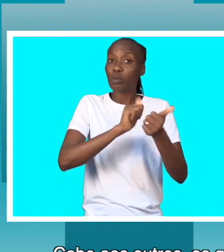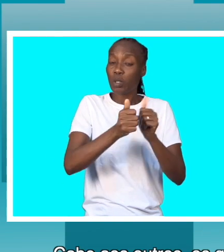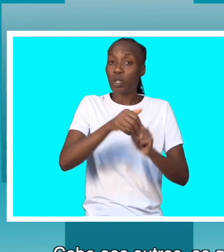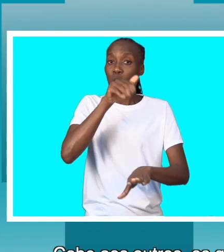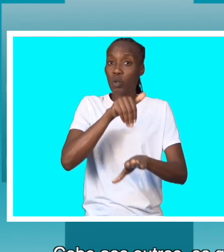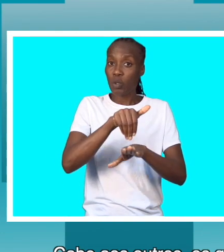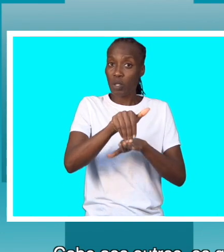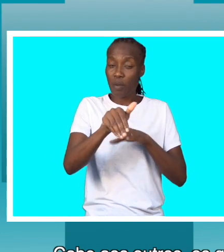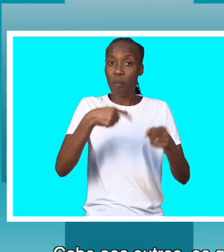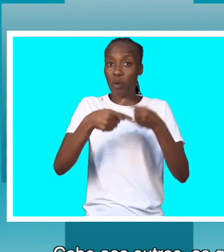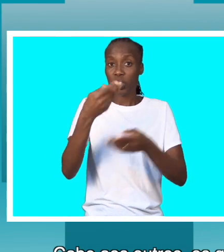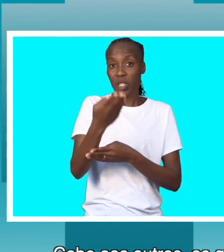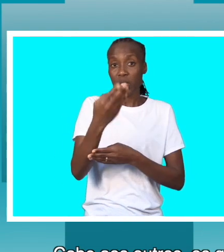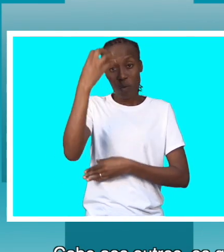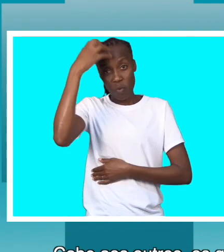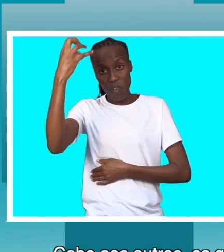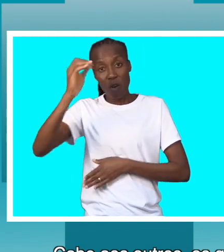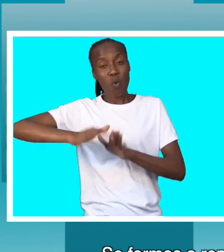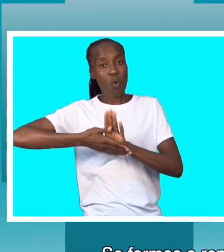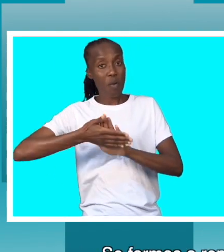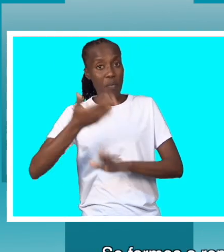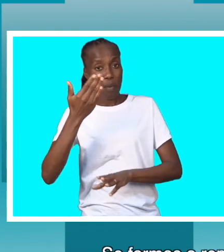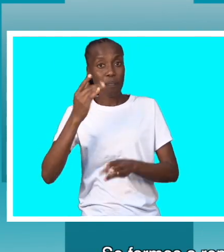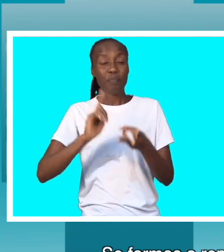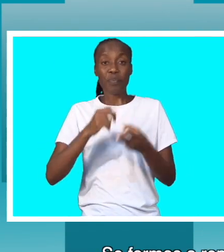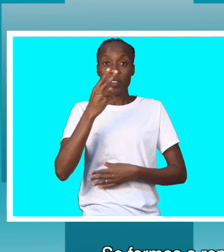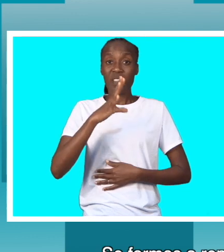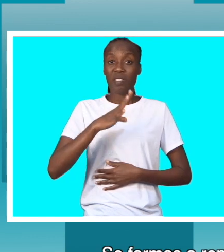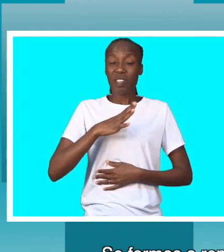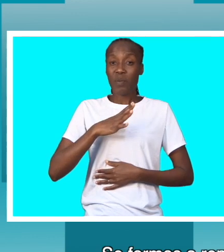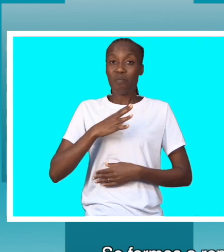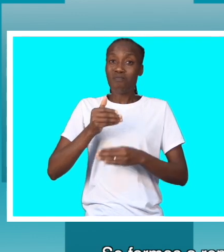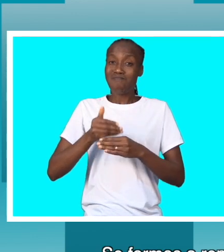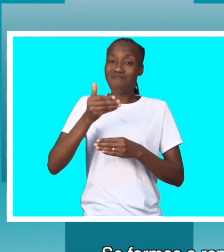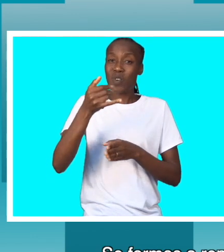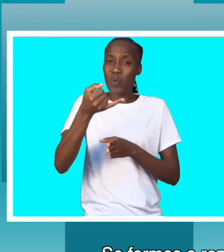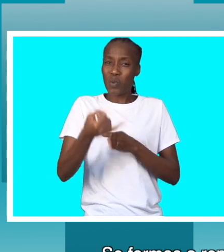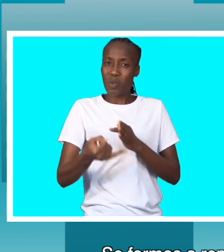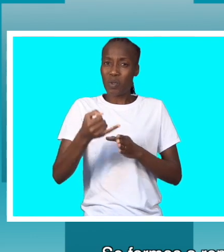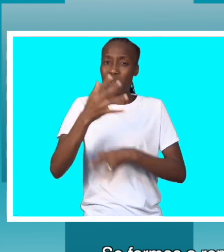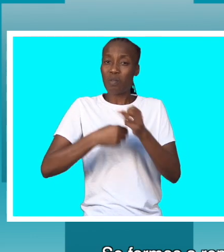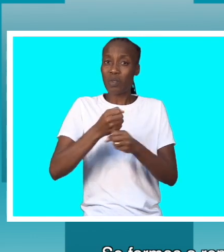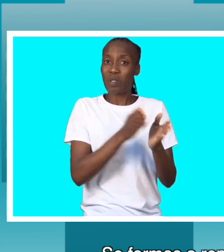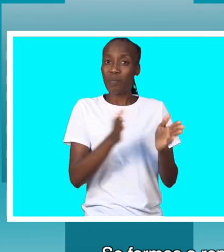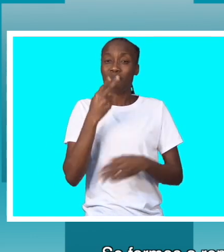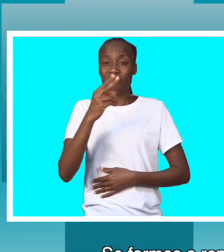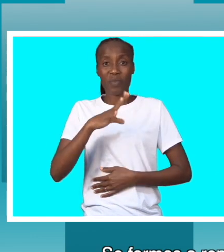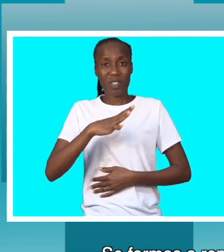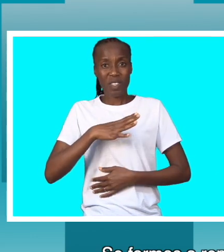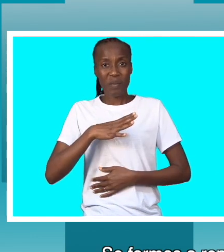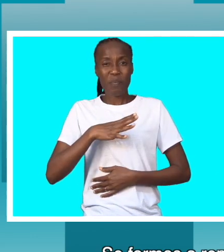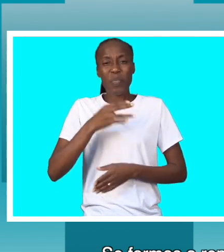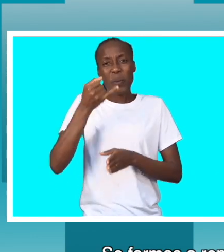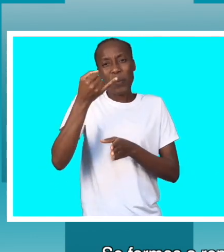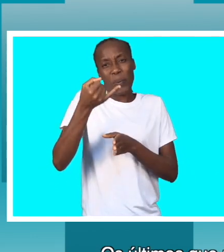darem continuidade ao projeto que o governo está a começar. Se formos a reparar, nos últimos anos, de fato, são poucas as descobertas que têm